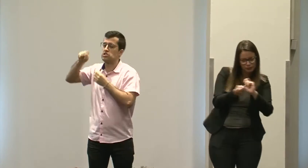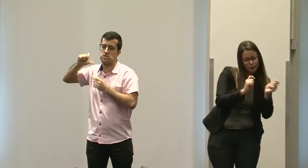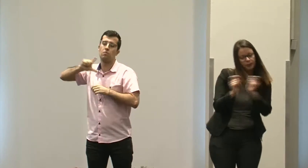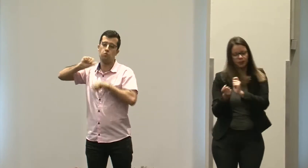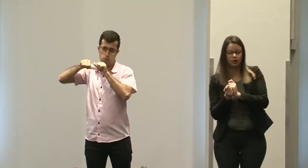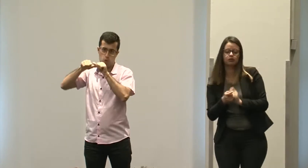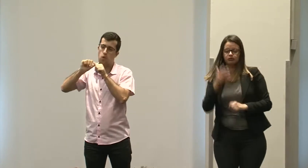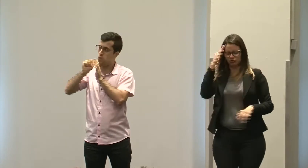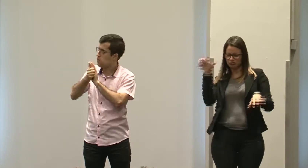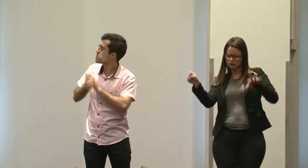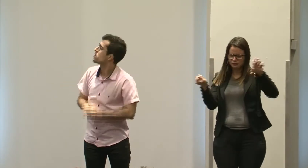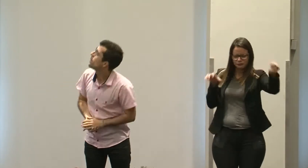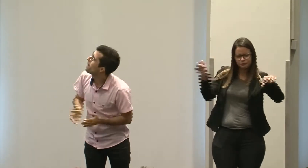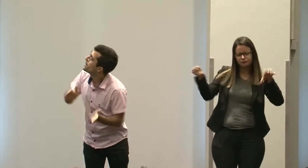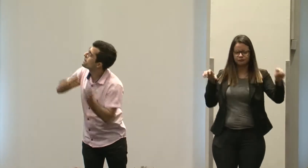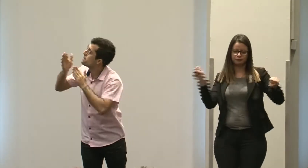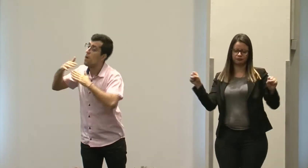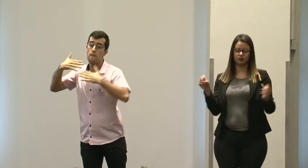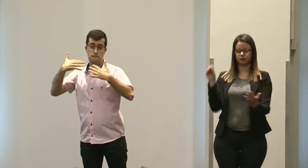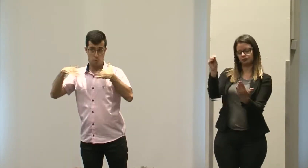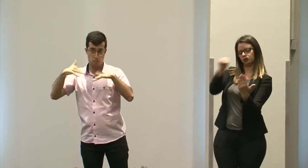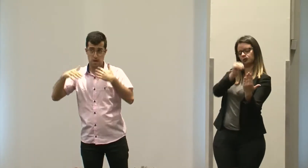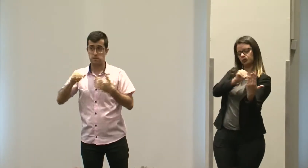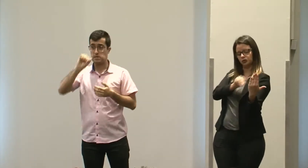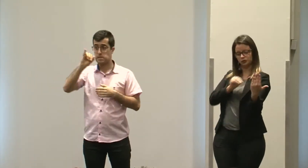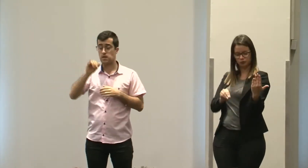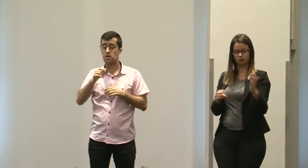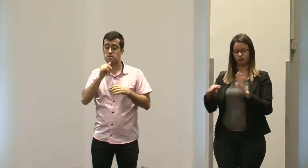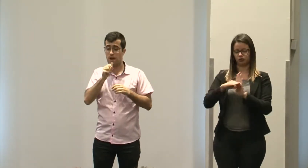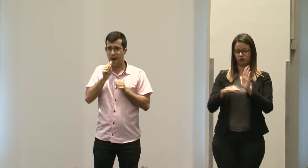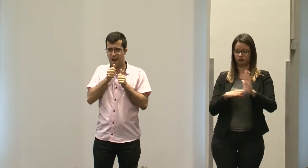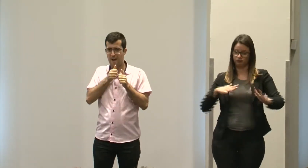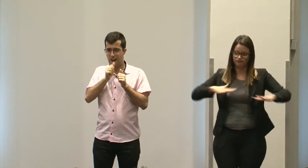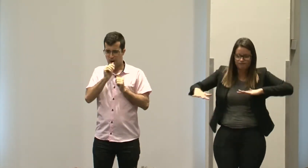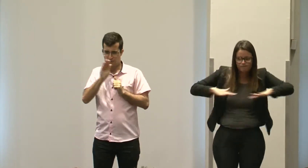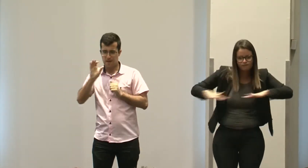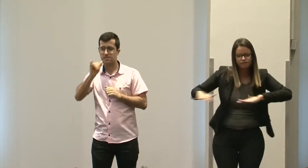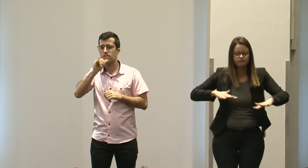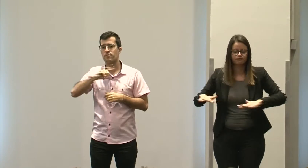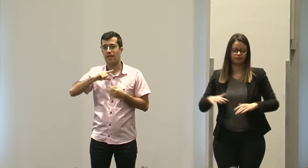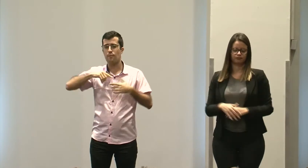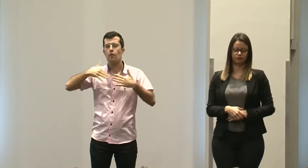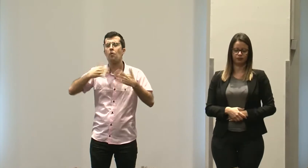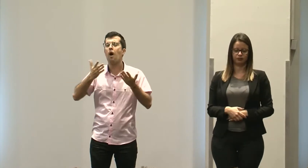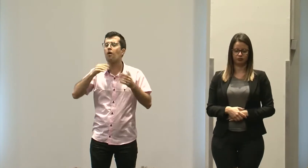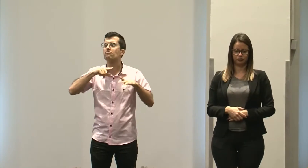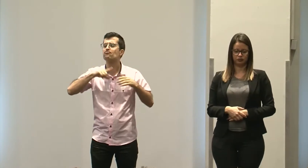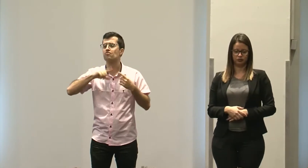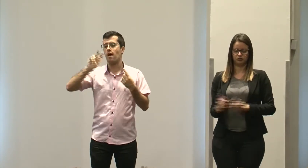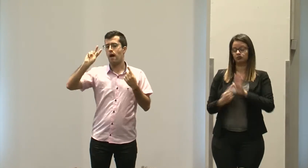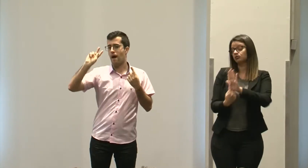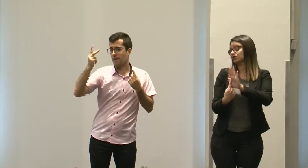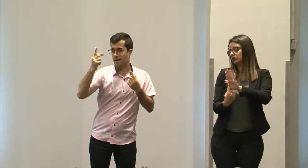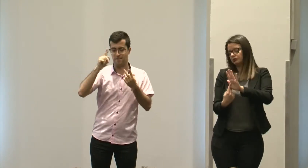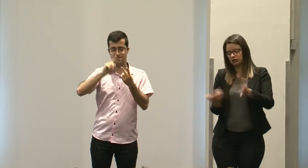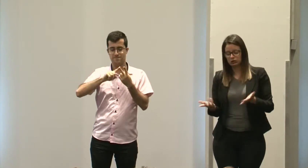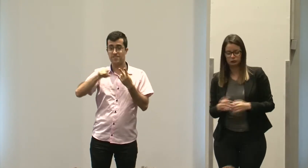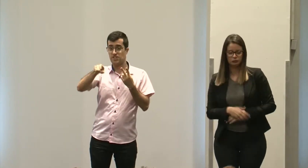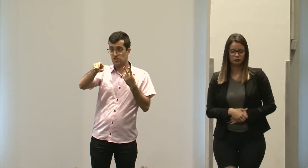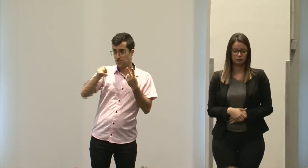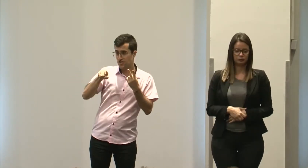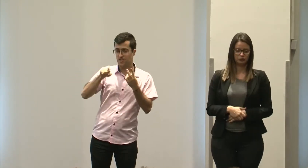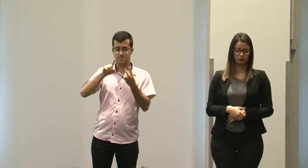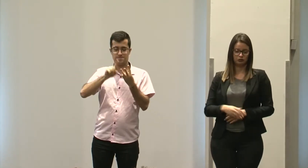modifica-se a configuração ou não, e então eu classifico esse sinal datilológico desse modo. O movimento, por